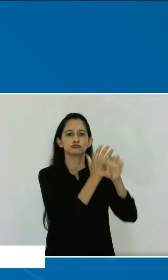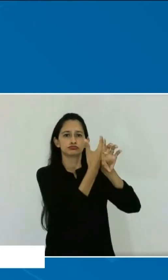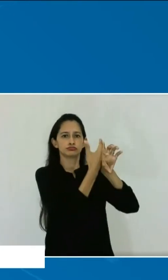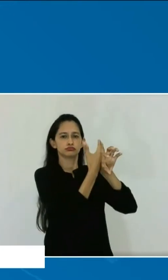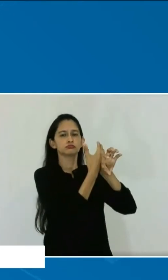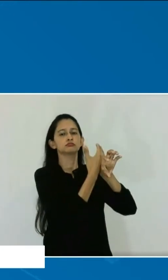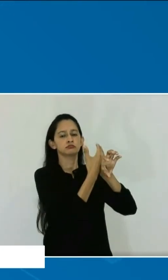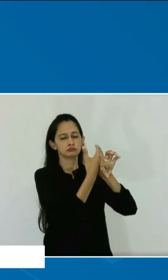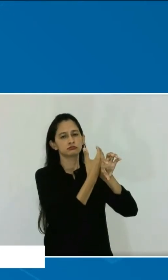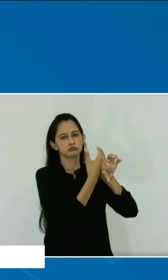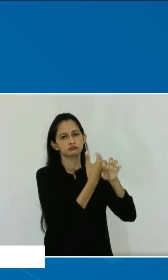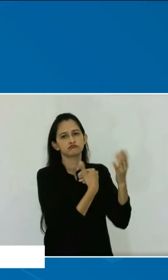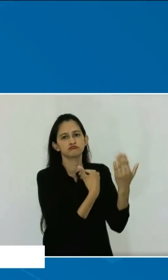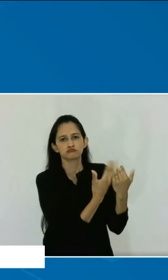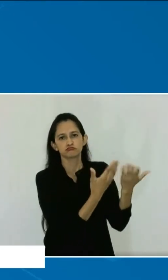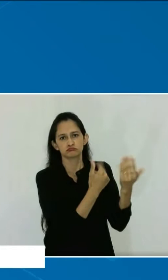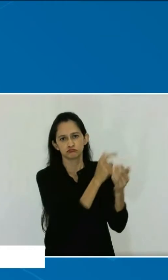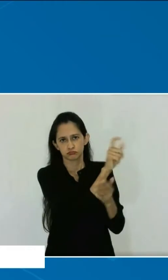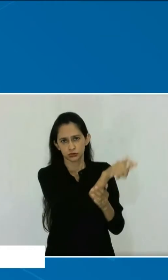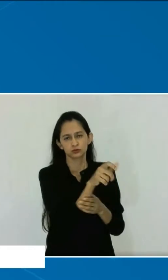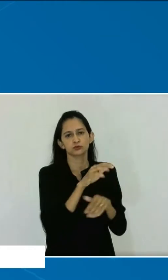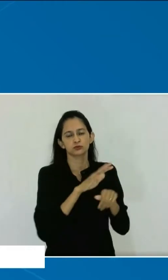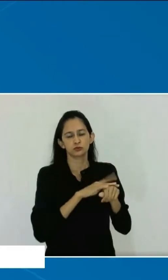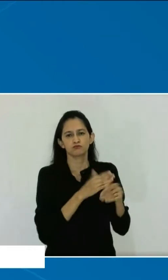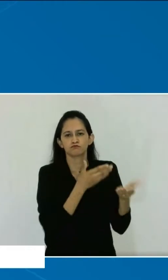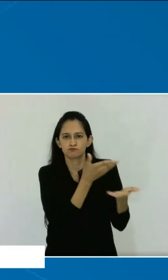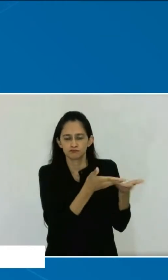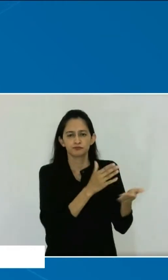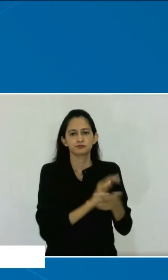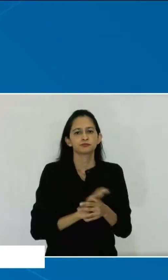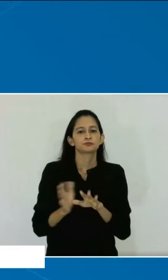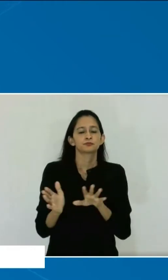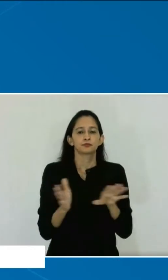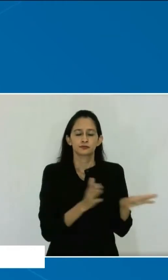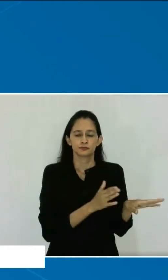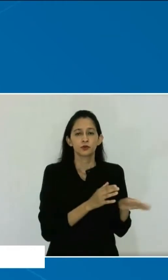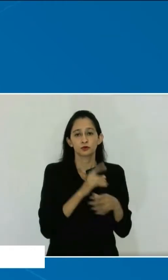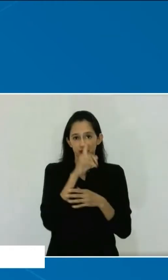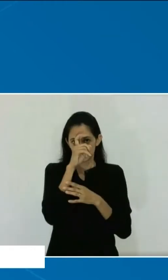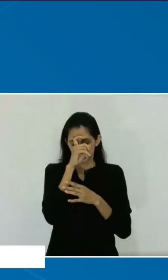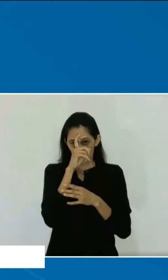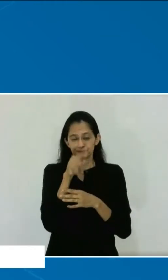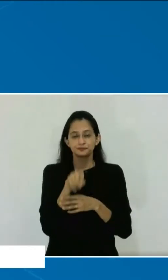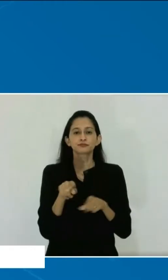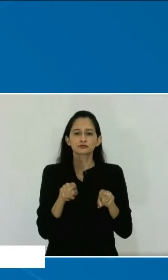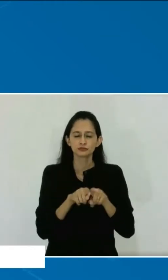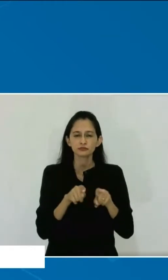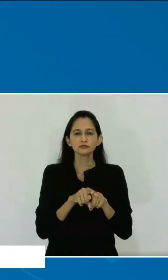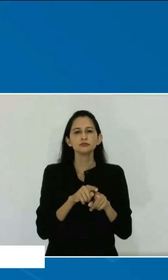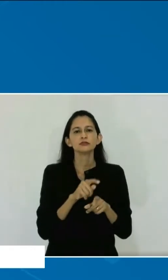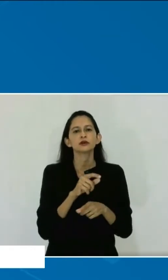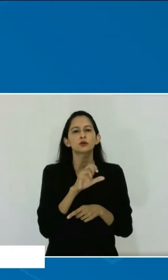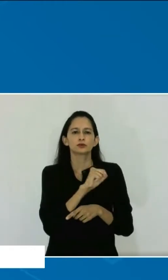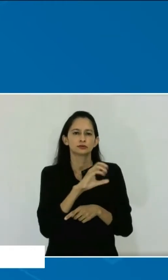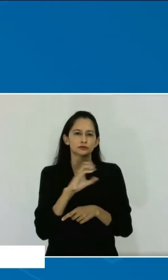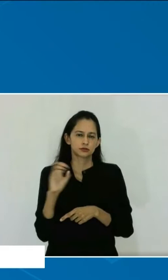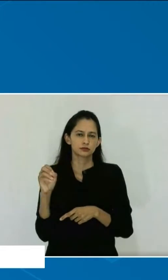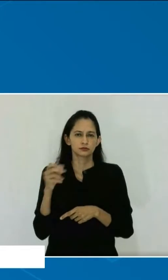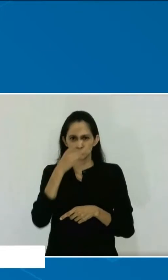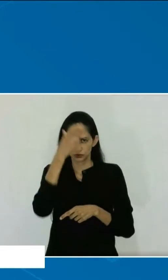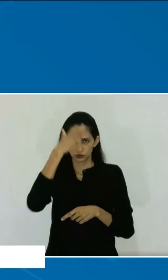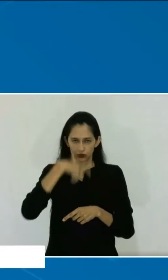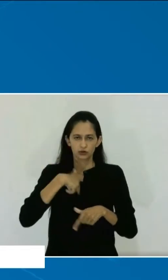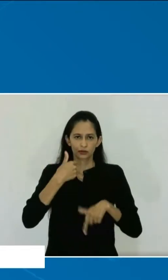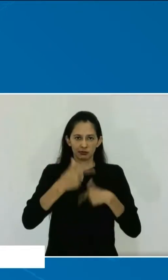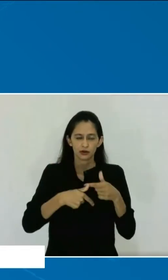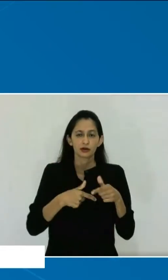tivemos 800 servidores, né, envolvidos no enfrentamento à Covid, com a implantação também de uma UTI